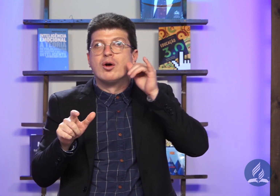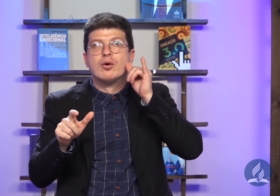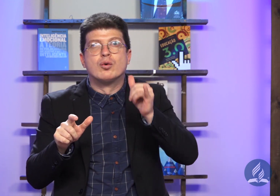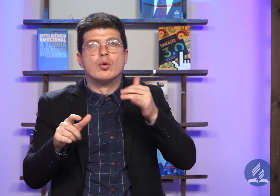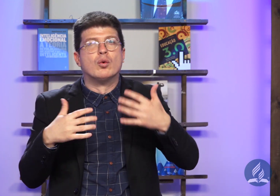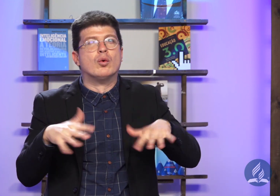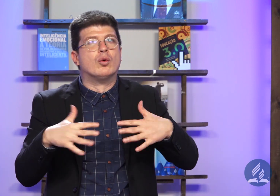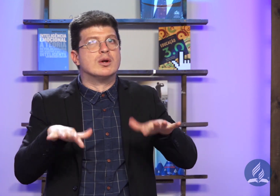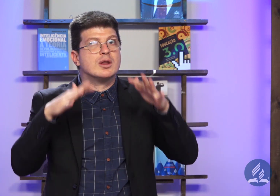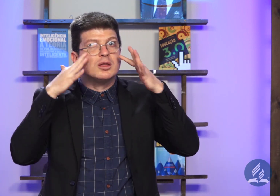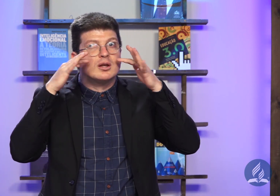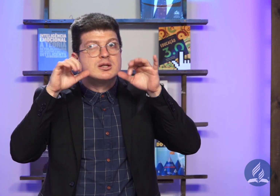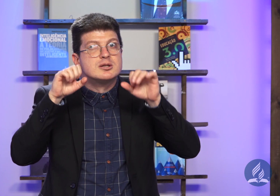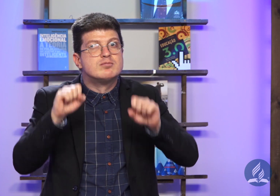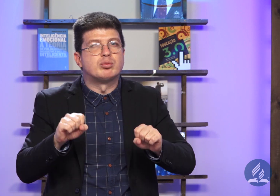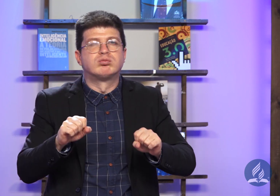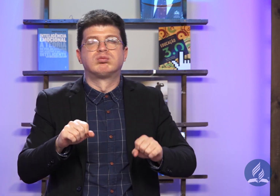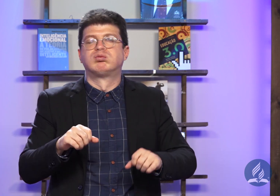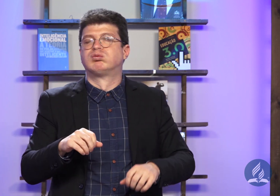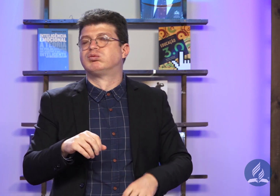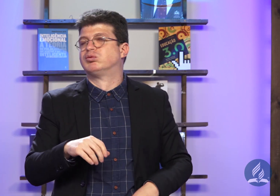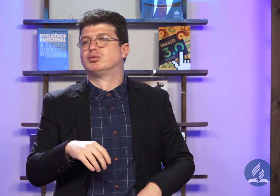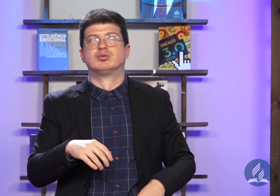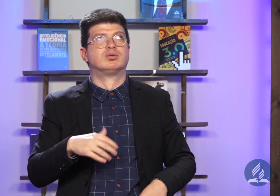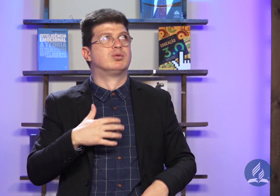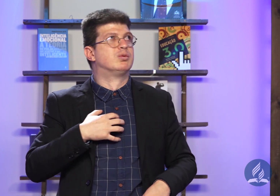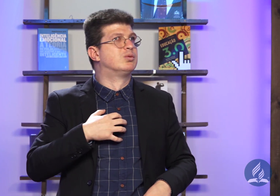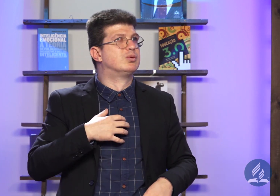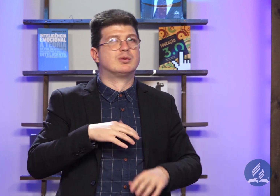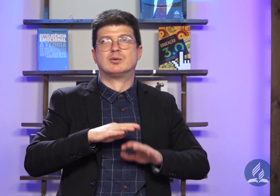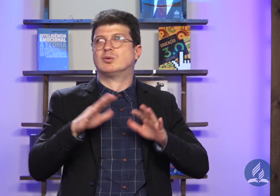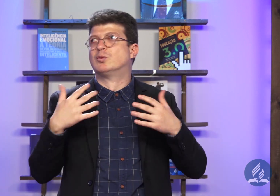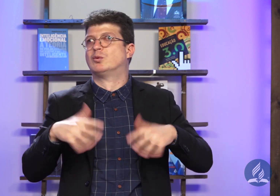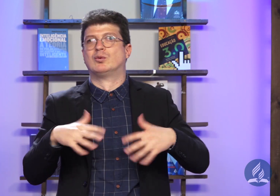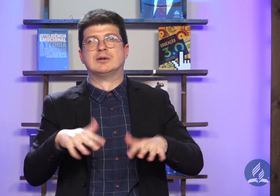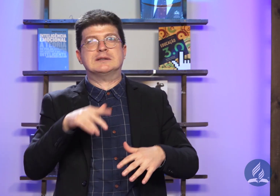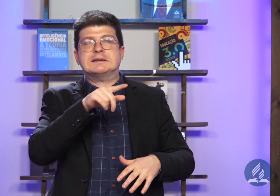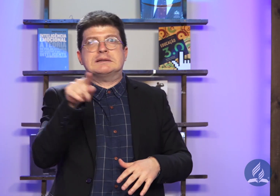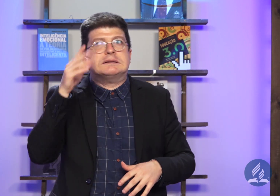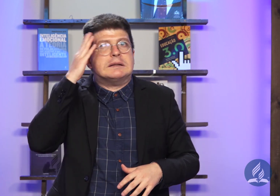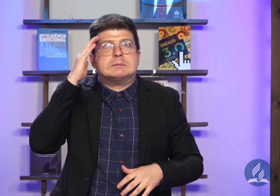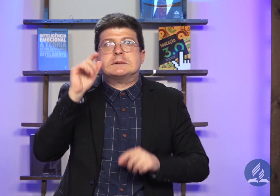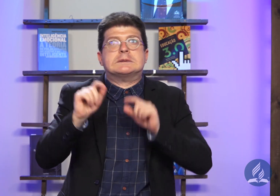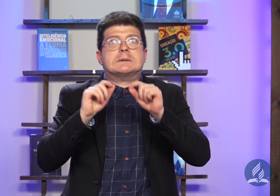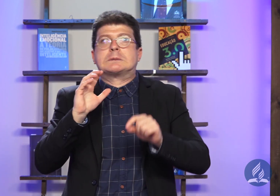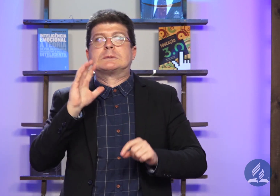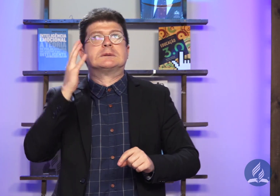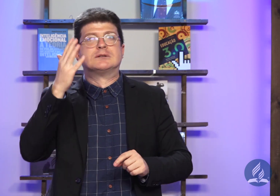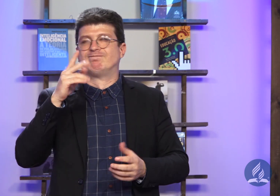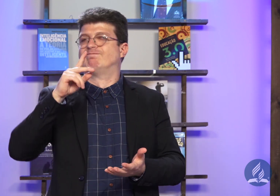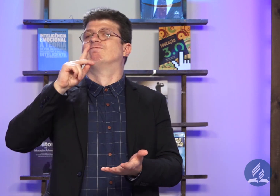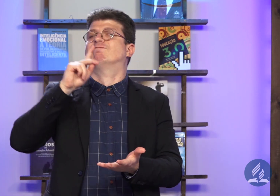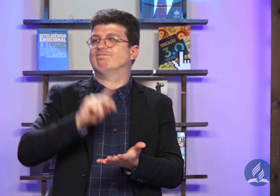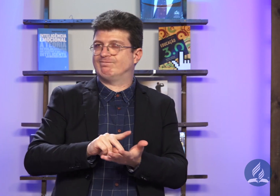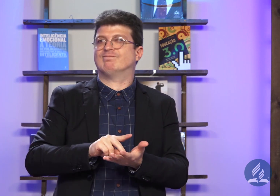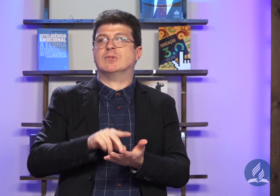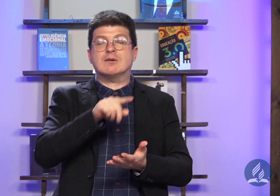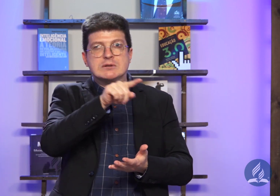para a gente, história real de um surdo, de uma surda. Vocês não